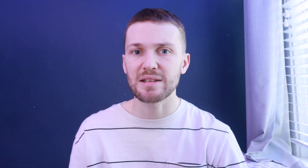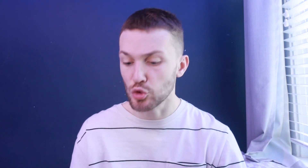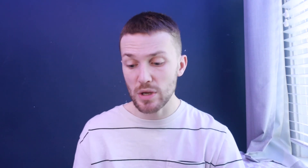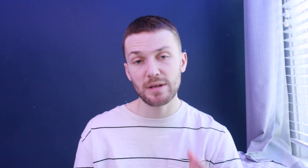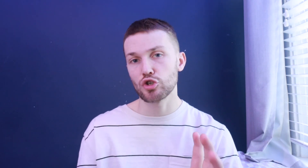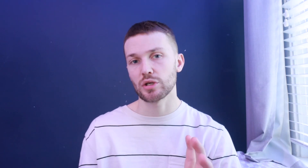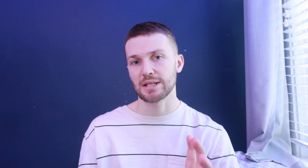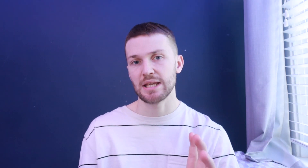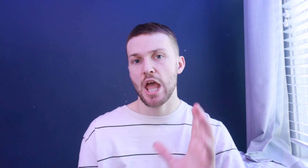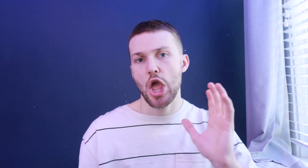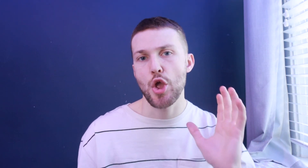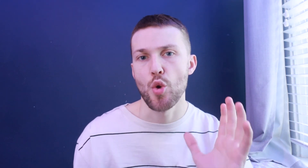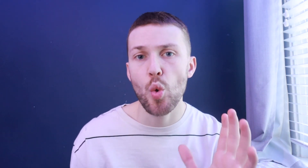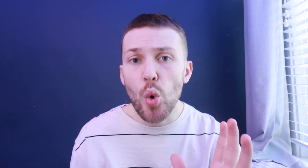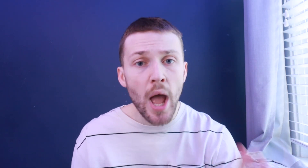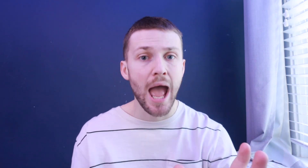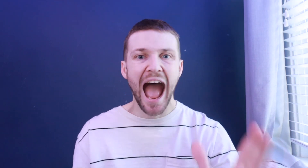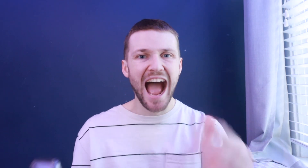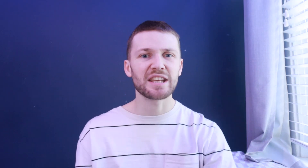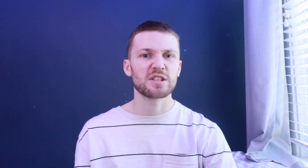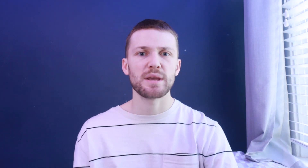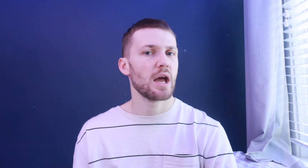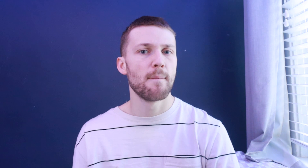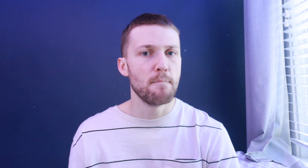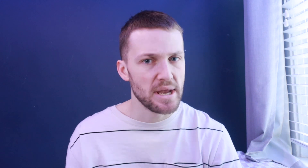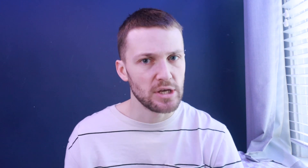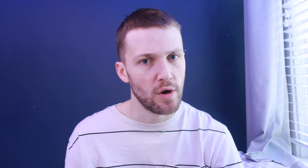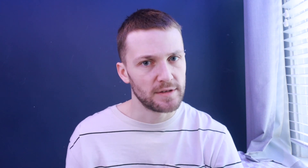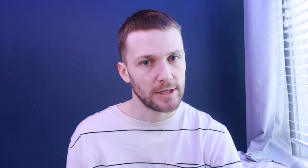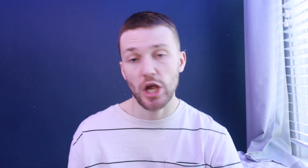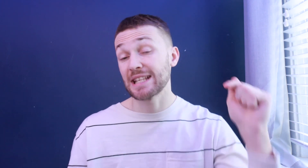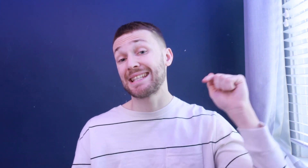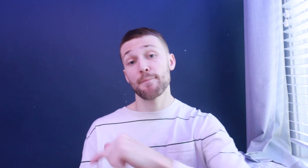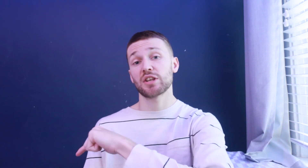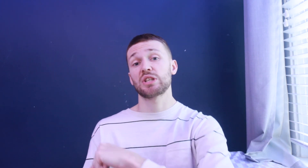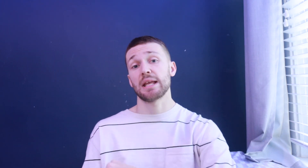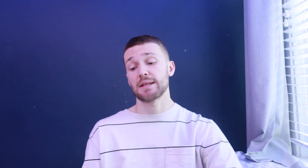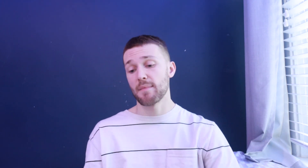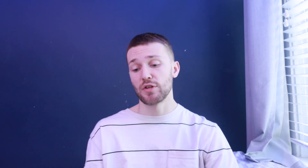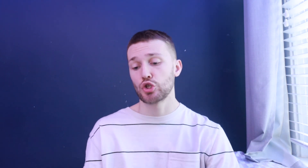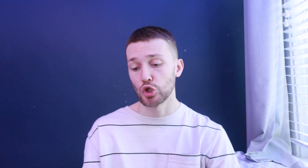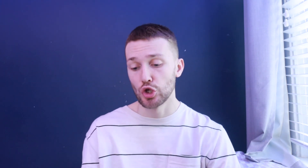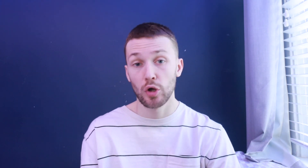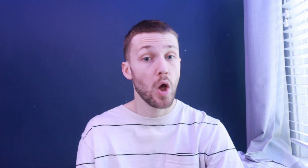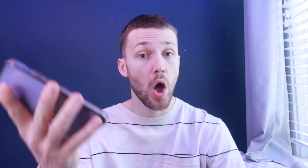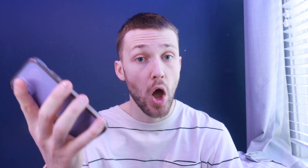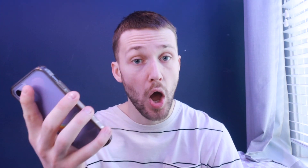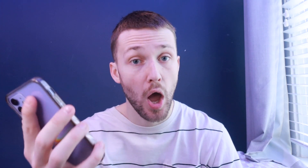gyntaf dwi'n mynd i trio dysgu yw... I can speak a bit of Dutch. A dyma sut mae fy'n swnio. Ik spreek een